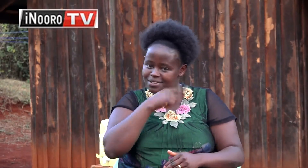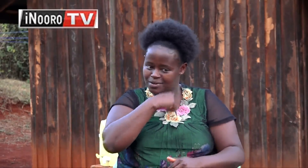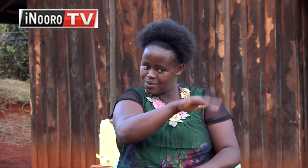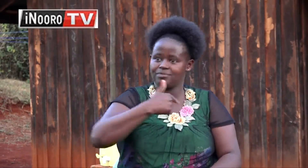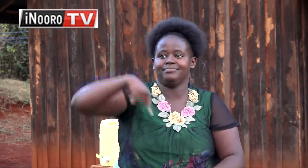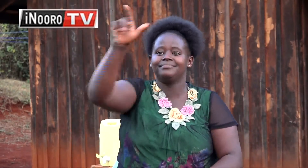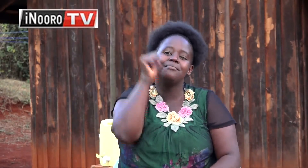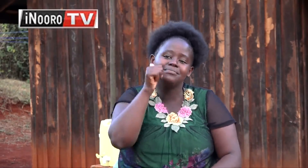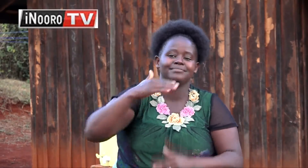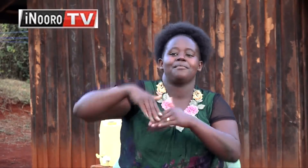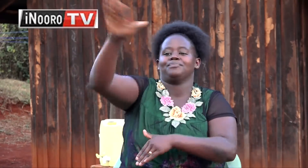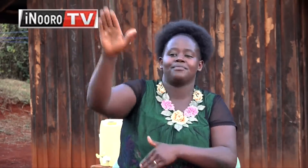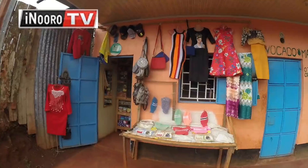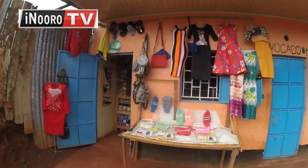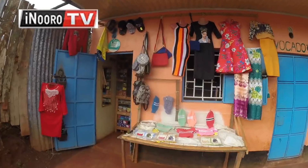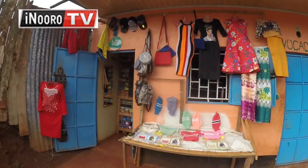nginya oke anjire.